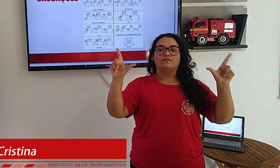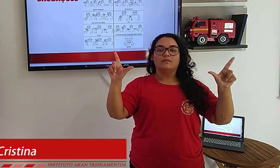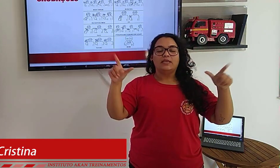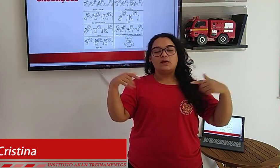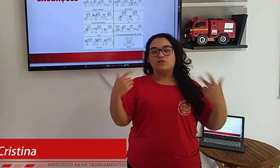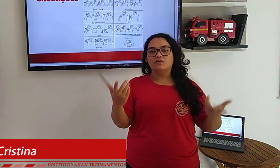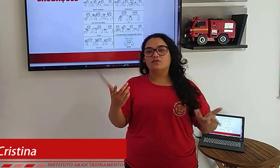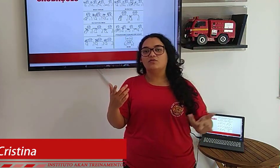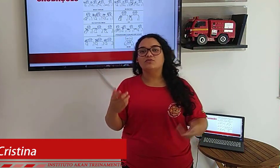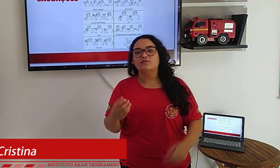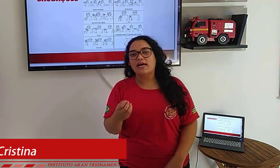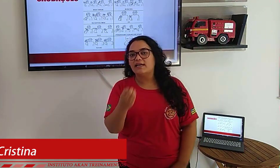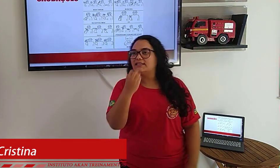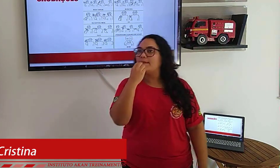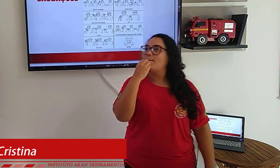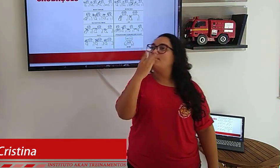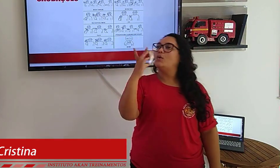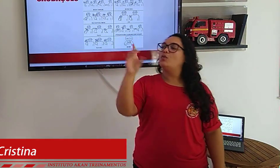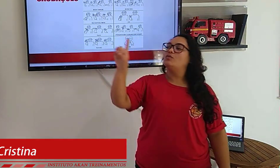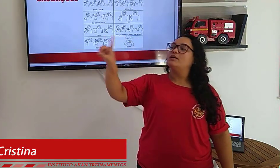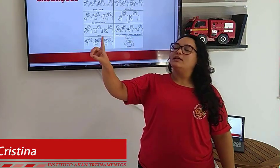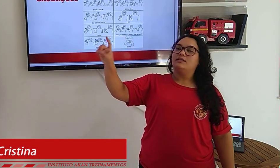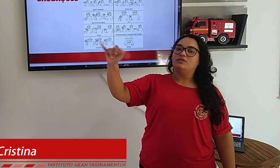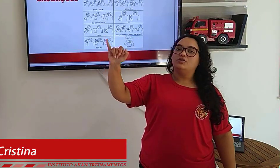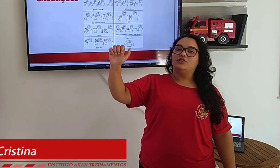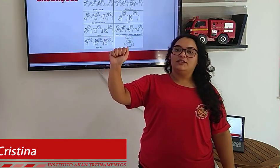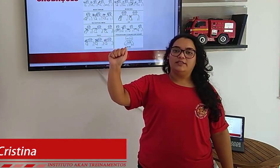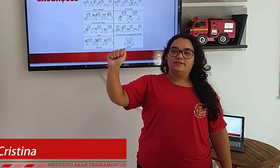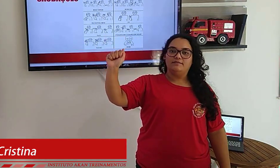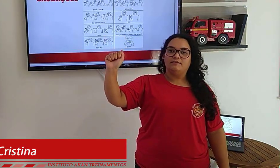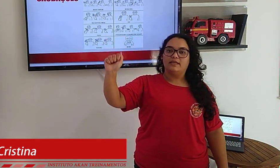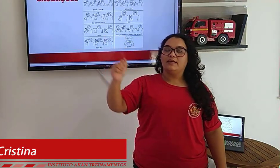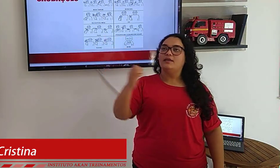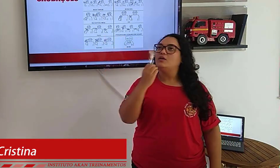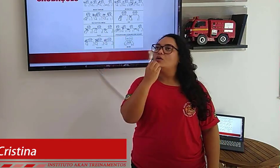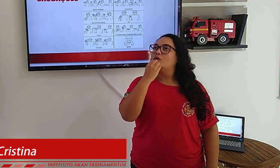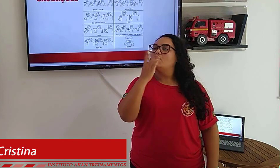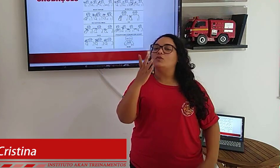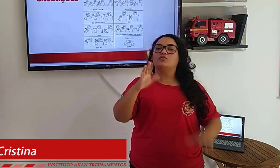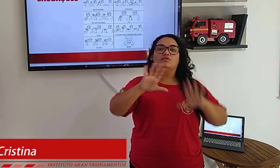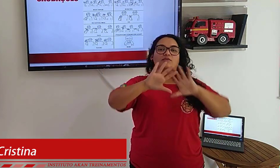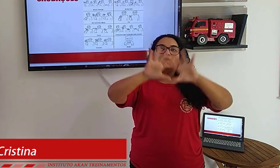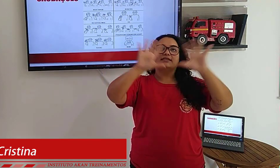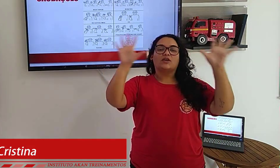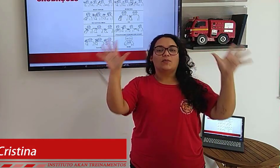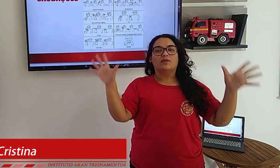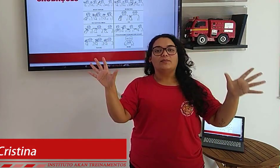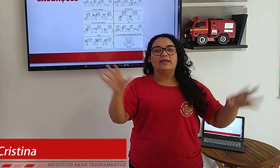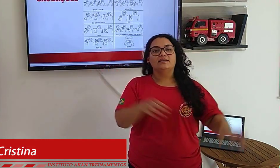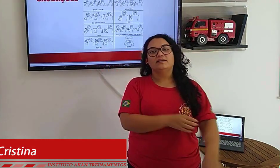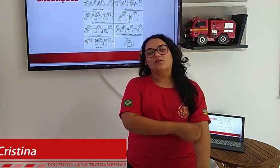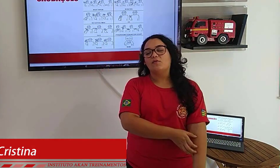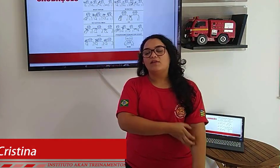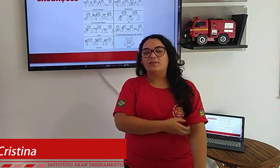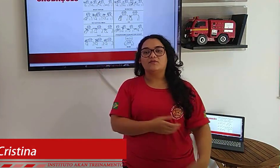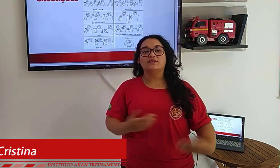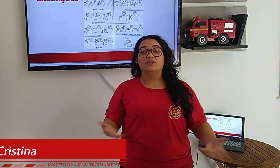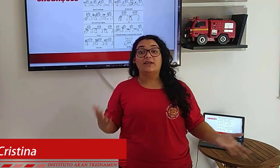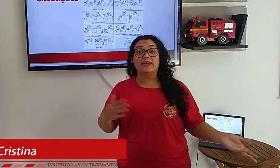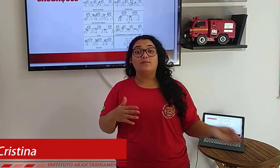Em alguns outros lugares é bom dia, né? Em outros lugares é com a mão aberta. Como eu falei para vocês, varia muito